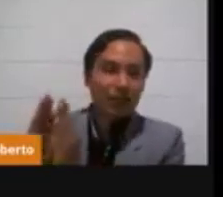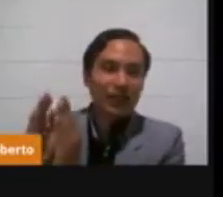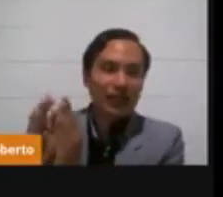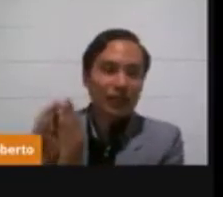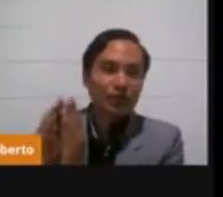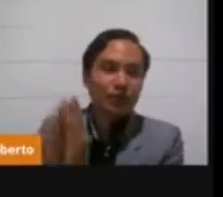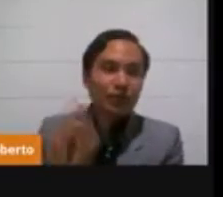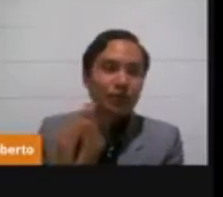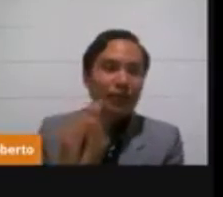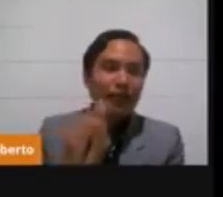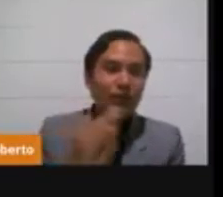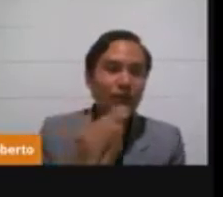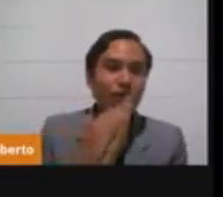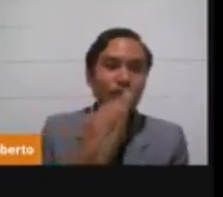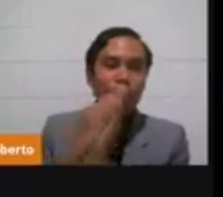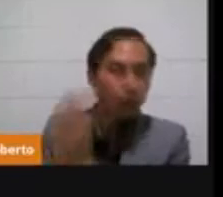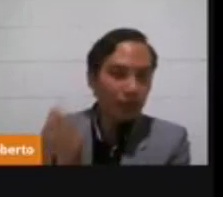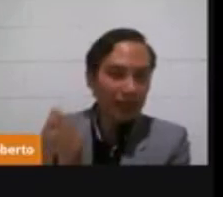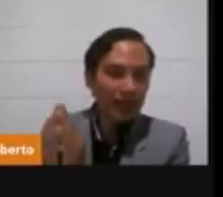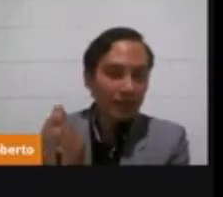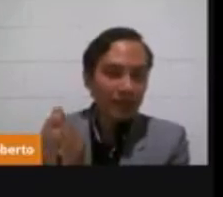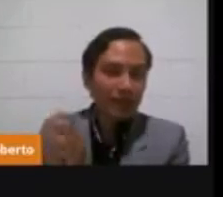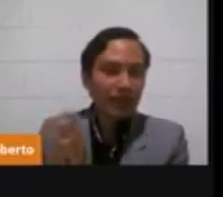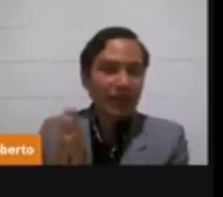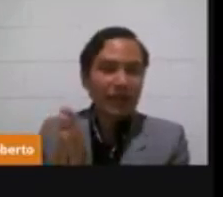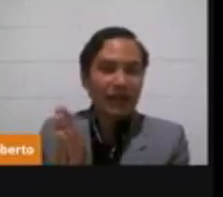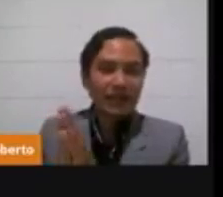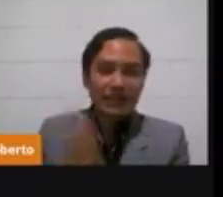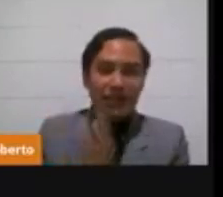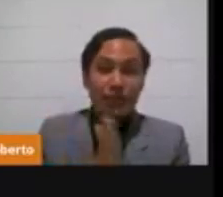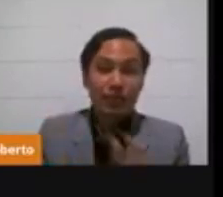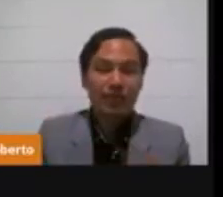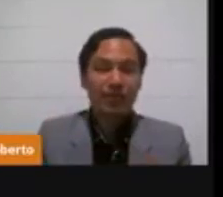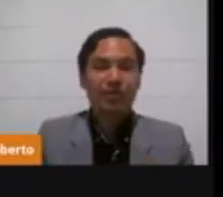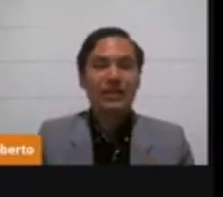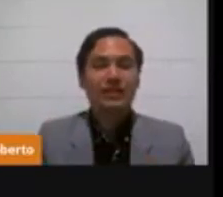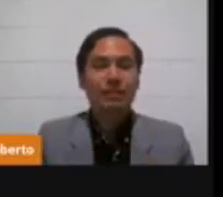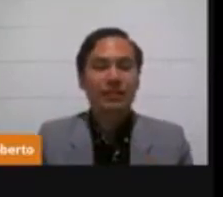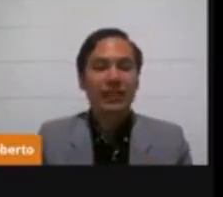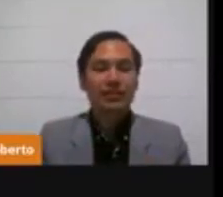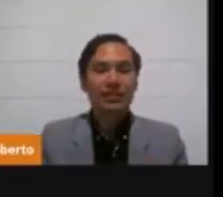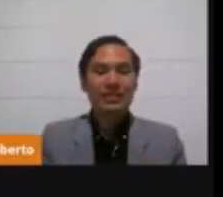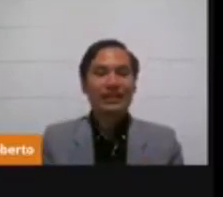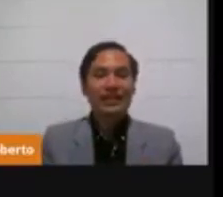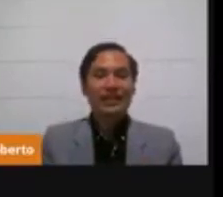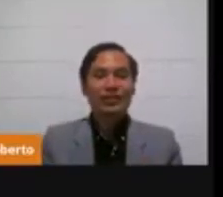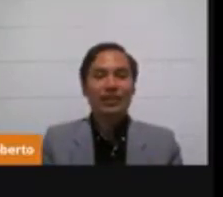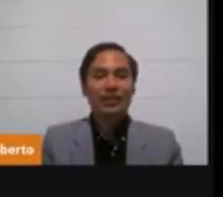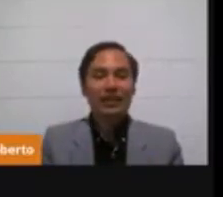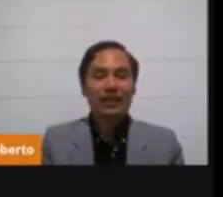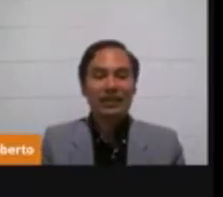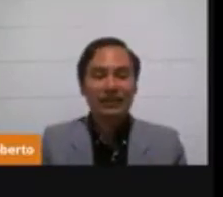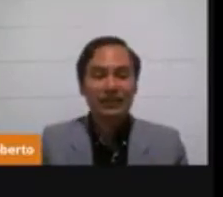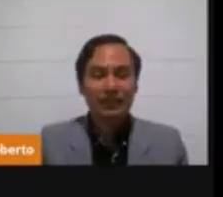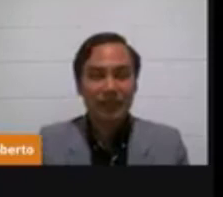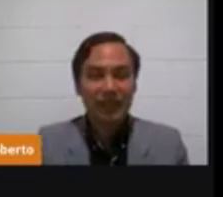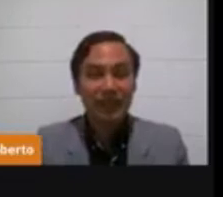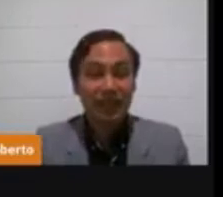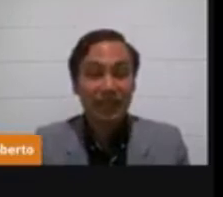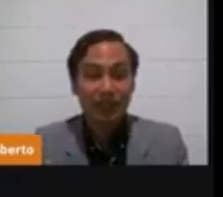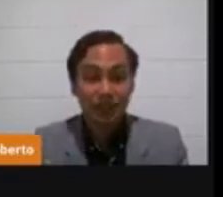aparte, como que creemos un grado solo para este tipo de personas. Entonces, eso